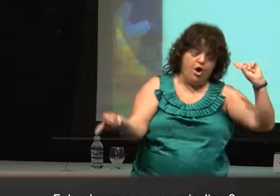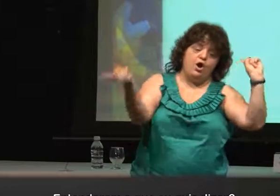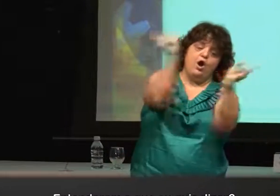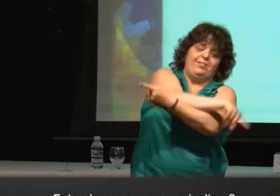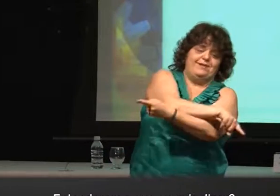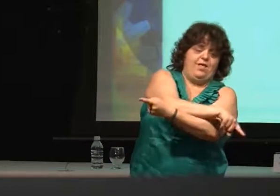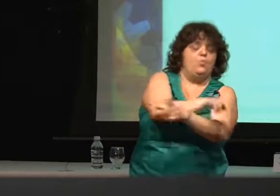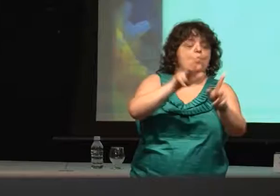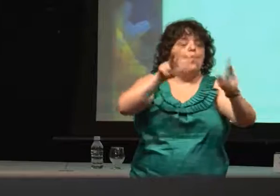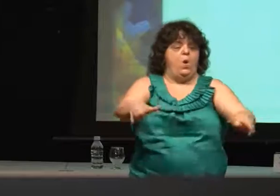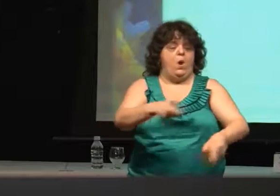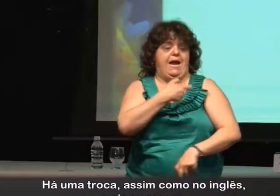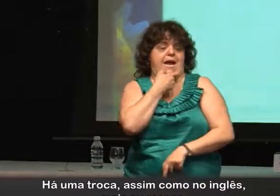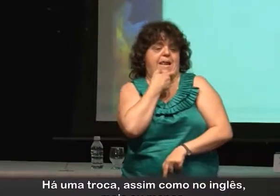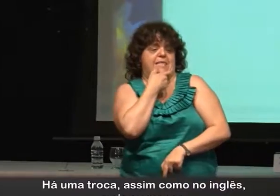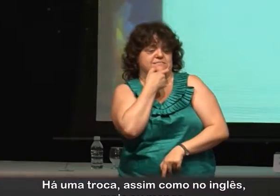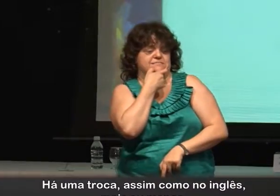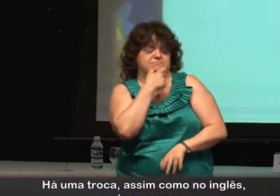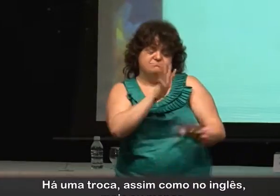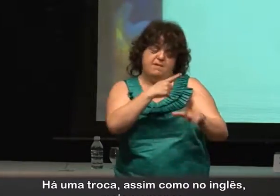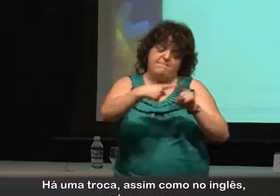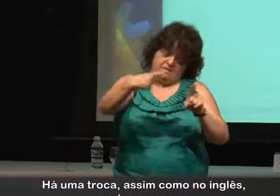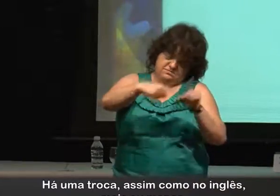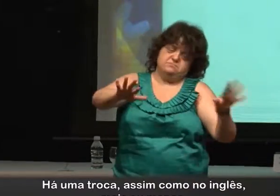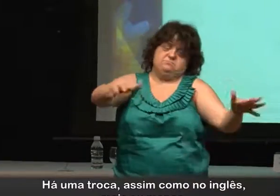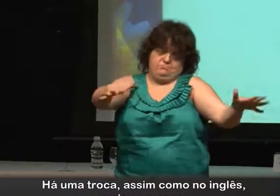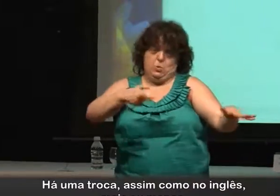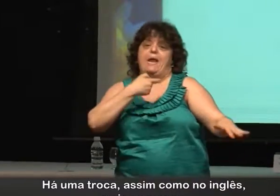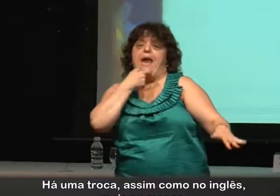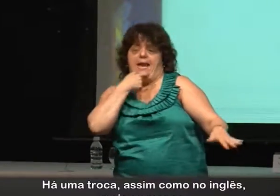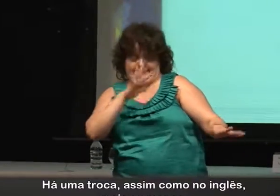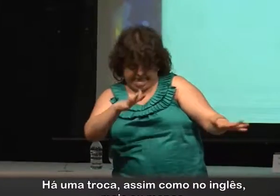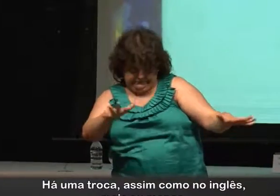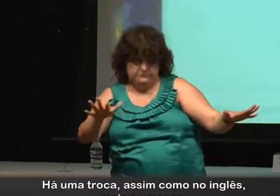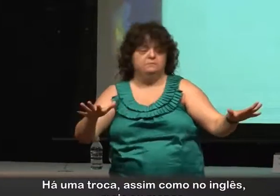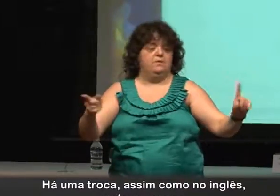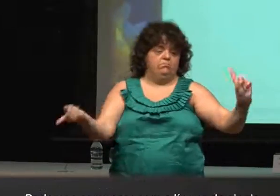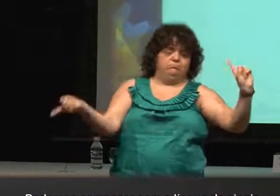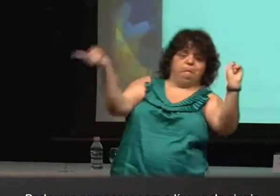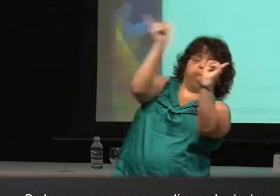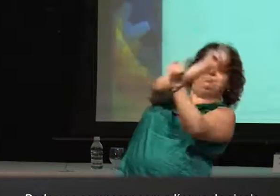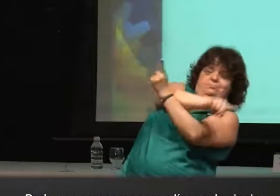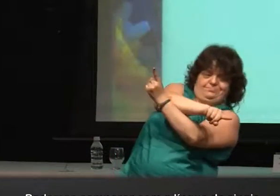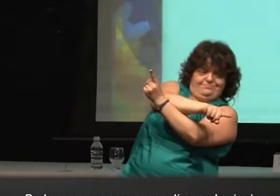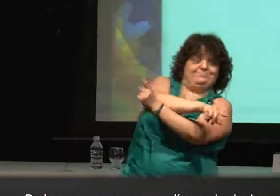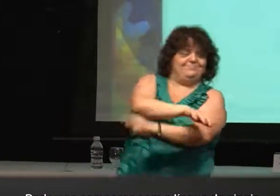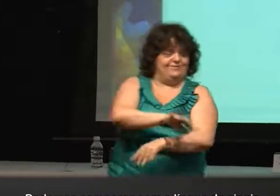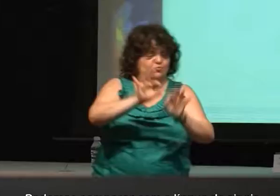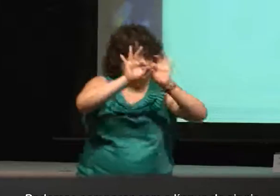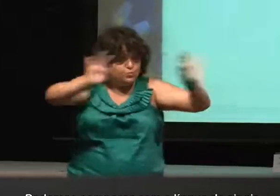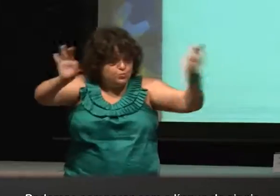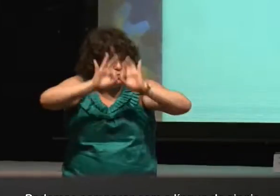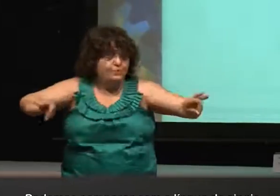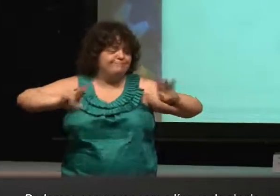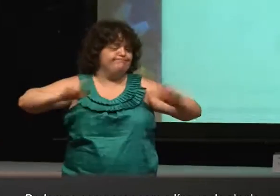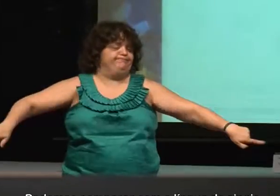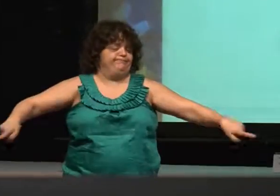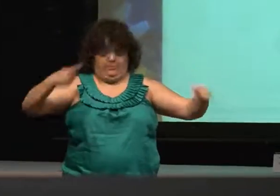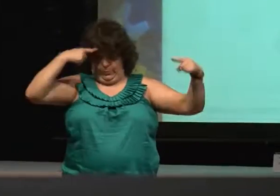dizer? Há uma troca, assim como no inglês, mais ou menos, a gente pode comparar com a língua de sinais.